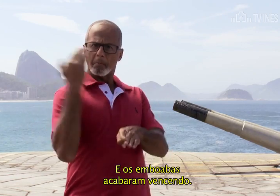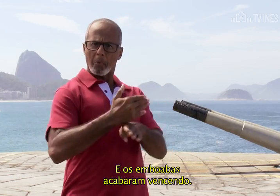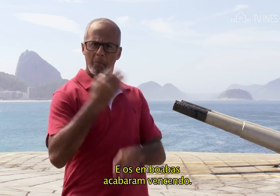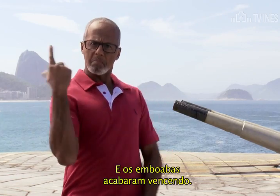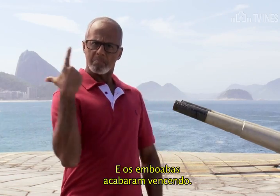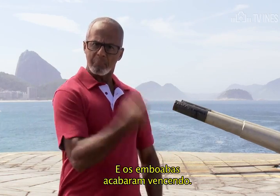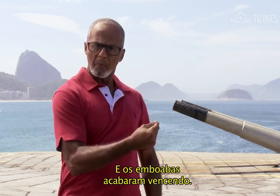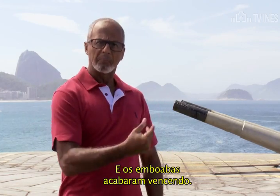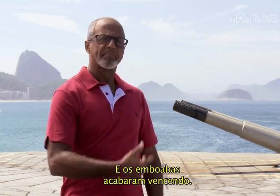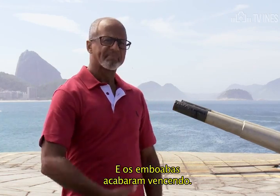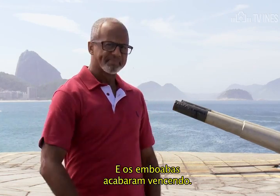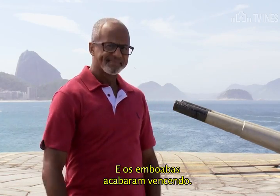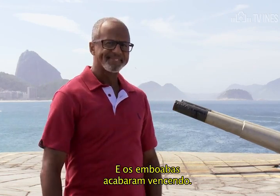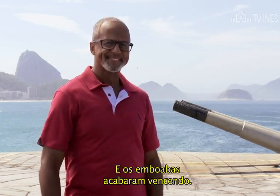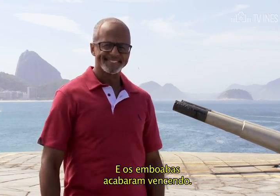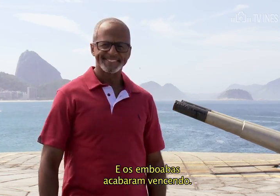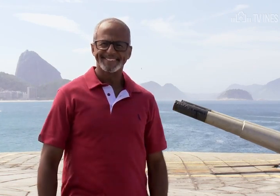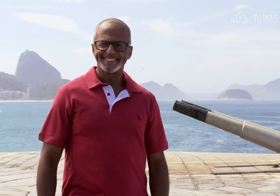acabaram vencendo.